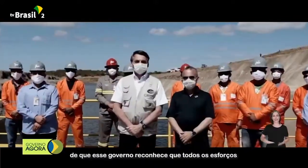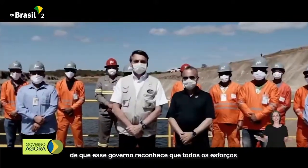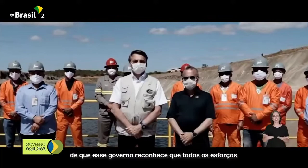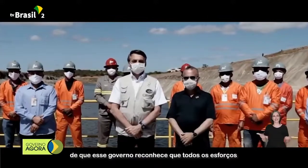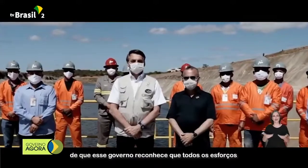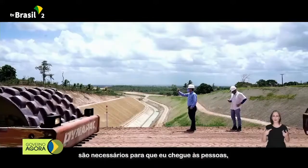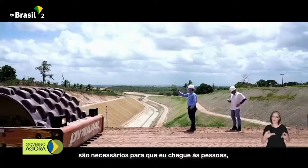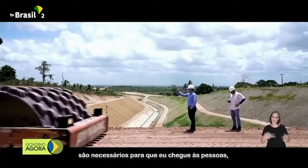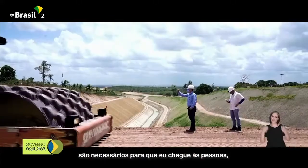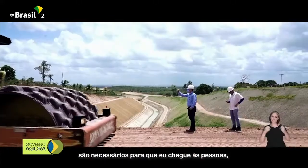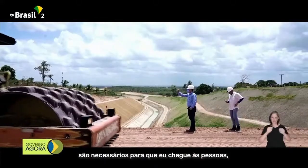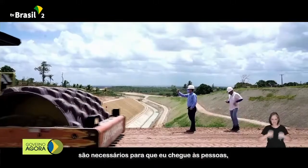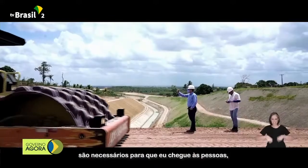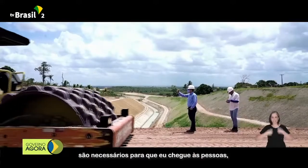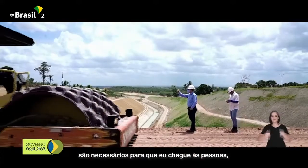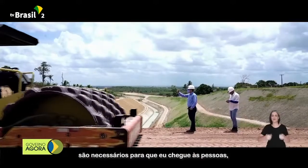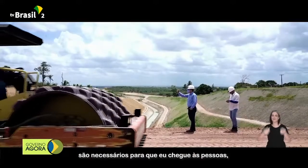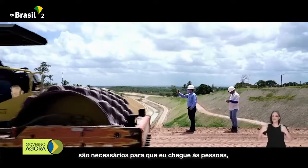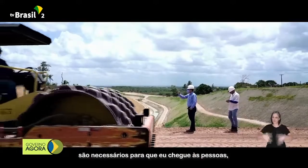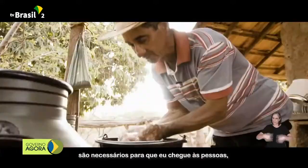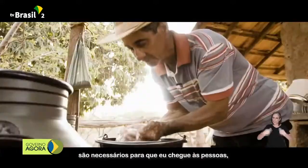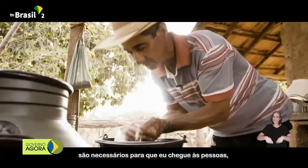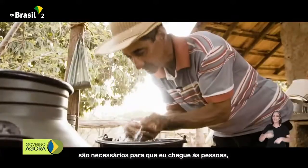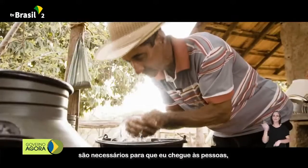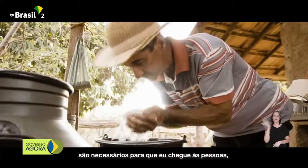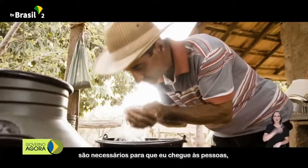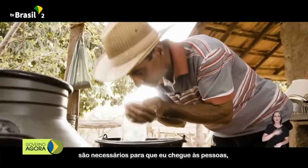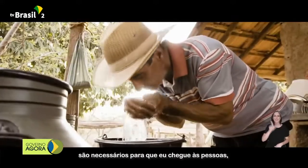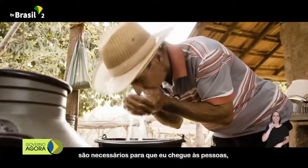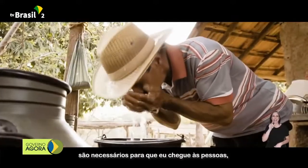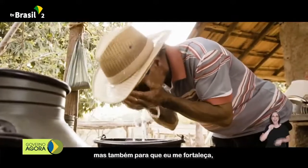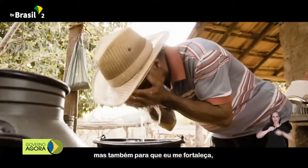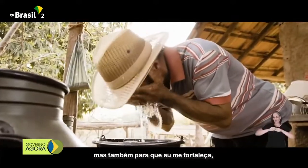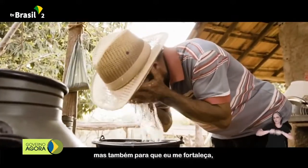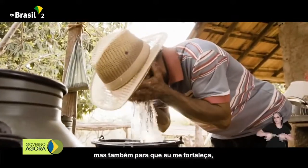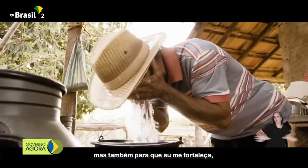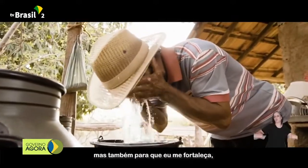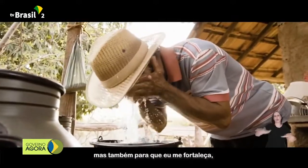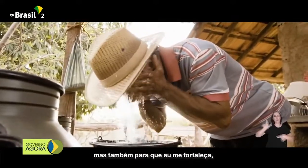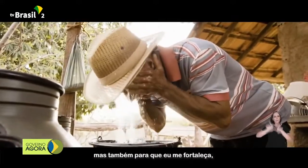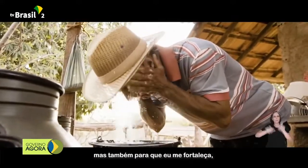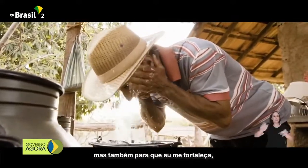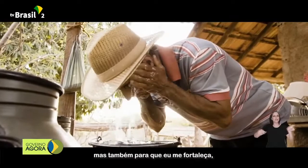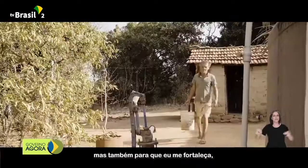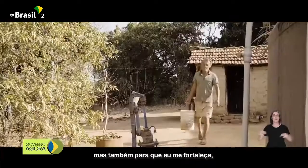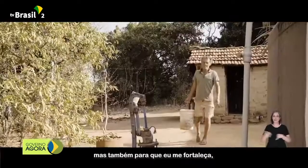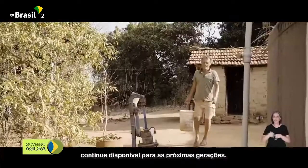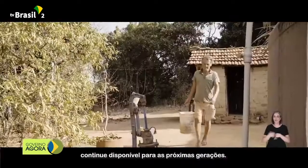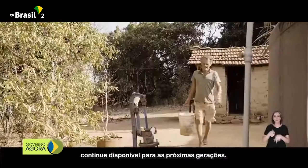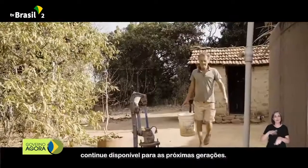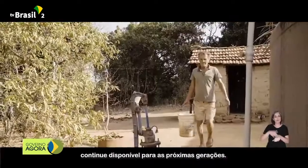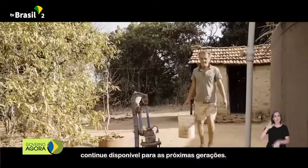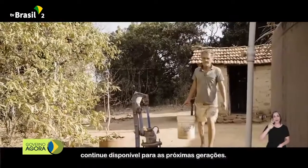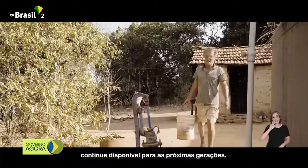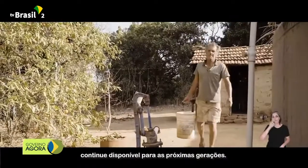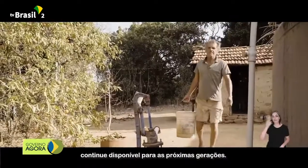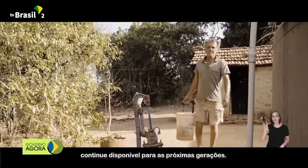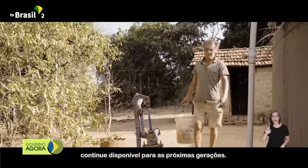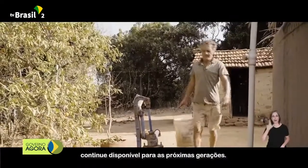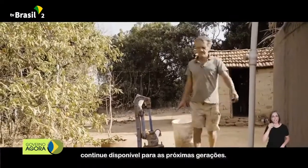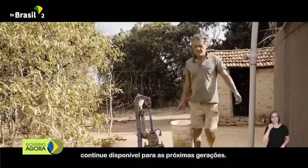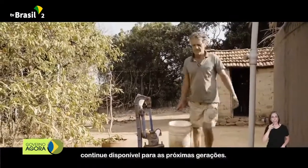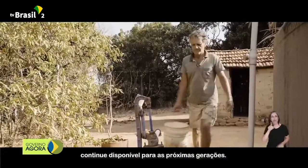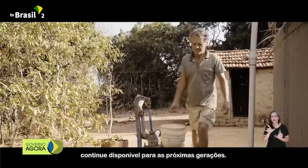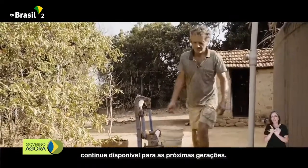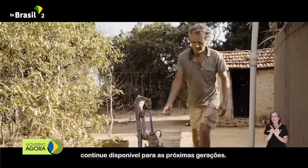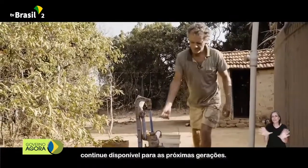todos os esforços são necessários para que eu chegue às pessoas, mas também para que eu me fortaleça, continue disponível